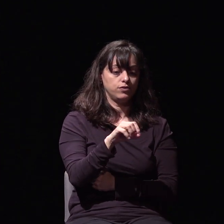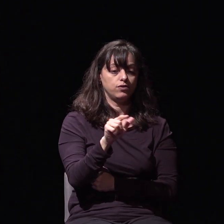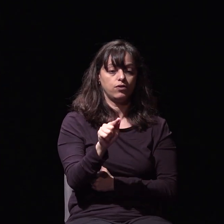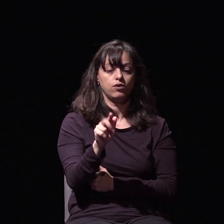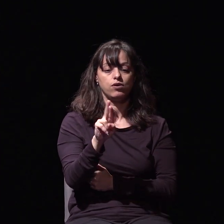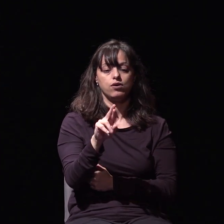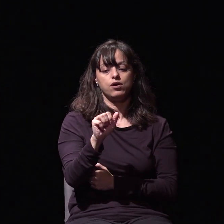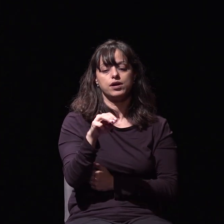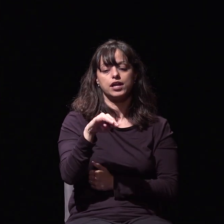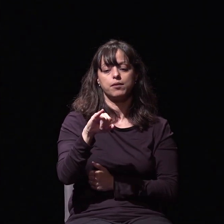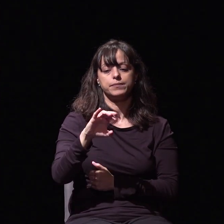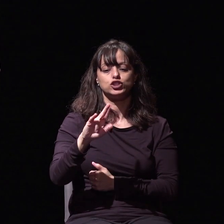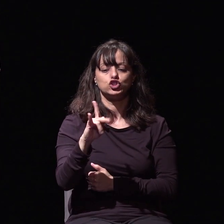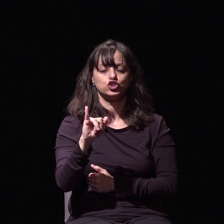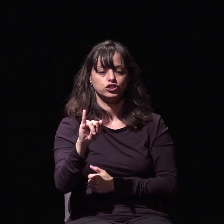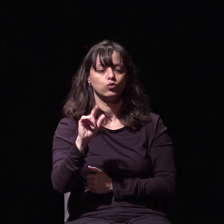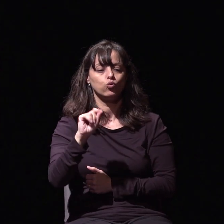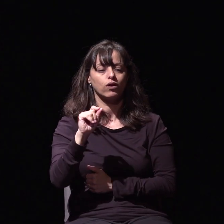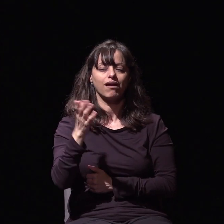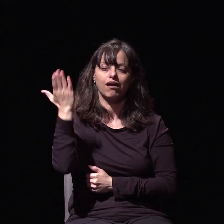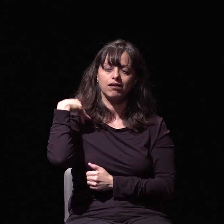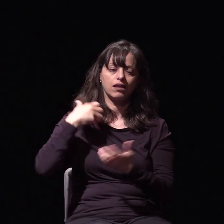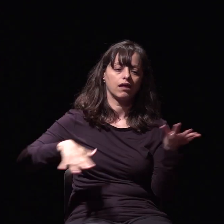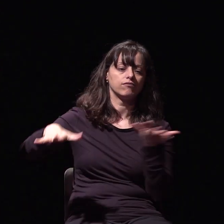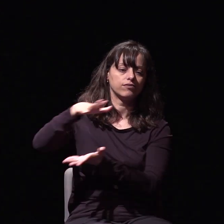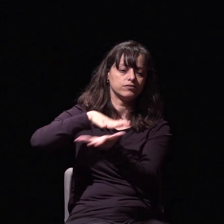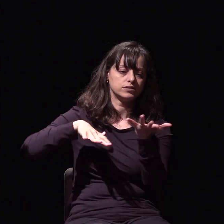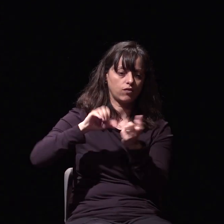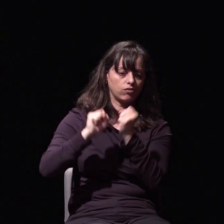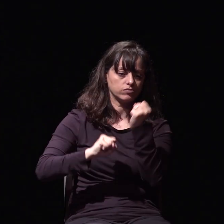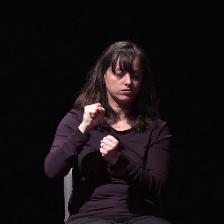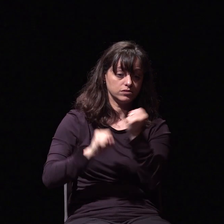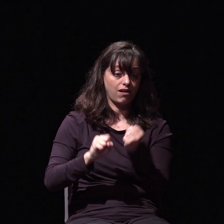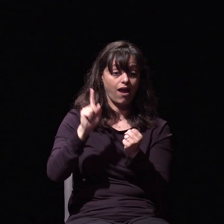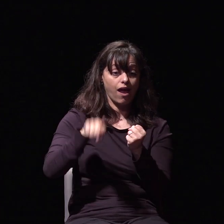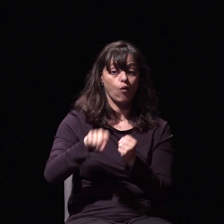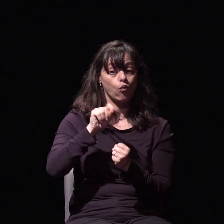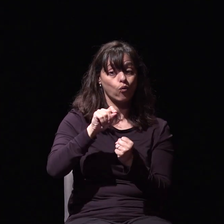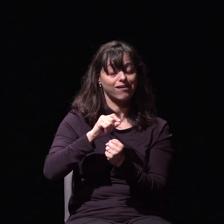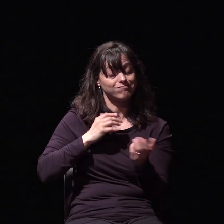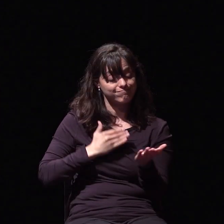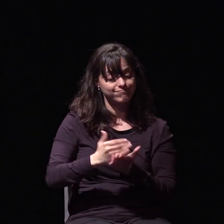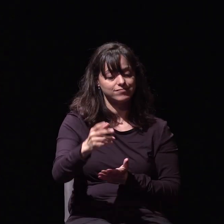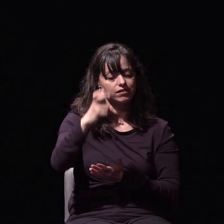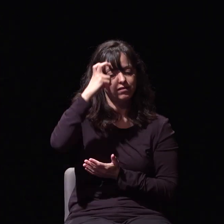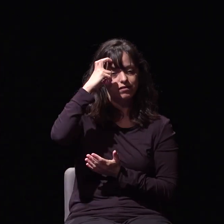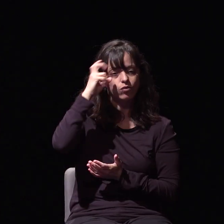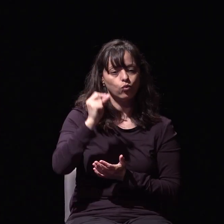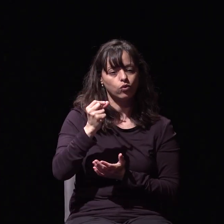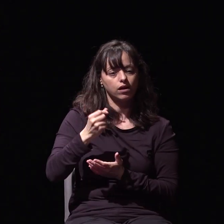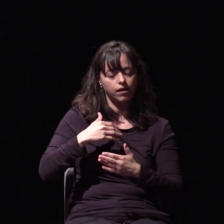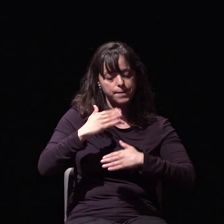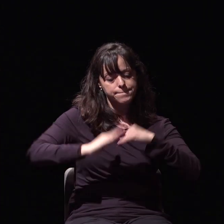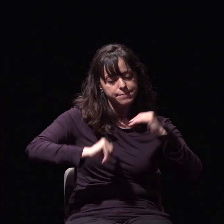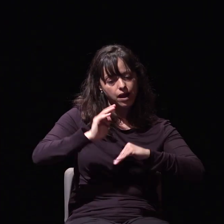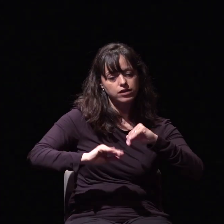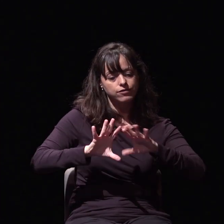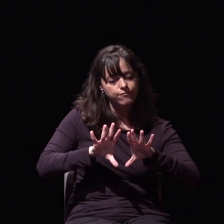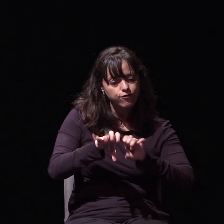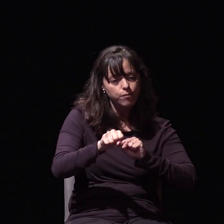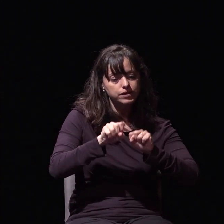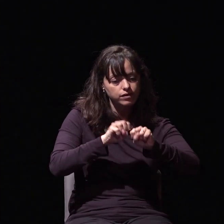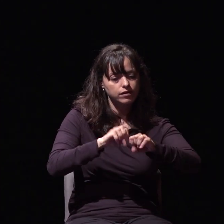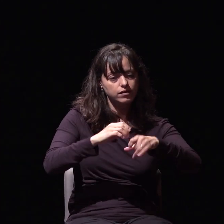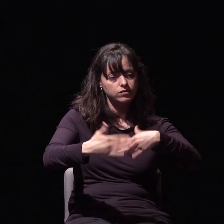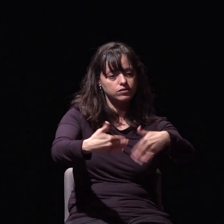estruturante da Revolução, segundo Gramsci, seria o intelectual. Seria através de uma prática formadora, educadora, que a Revolução